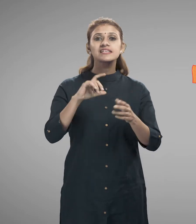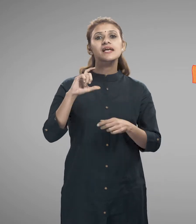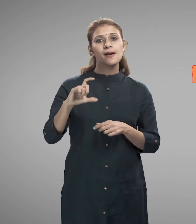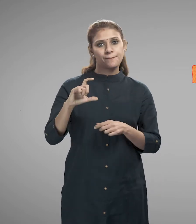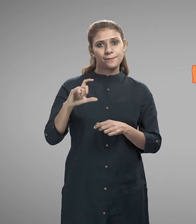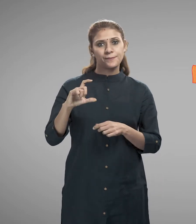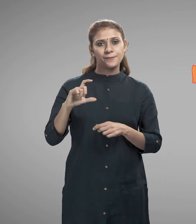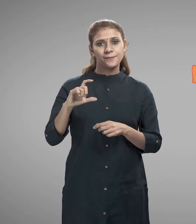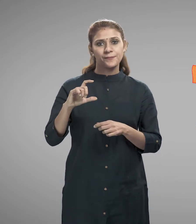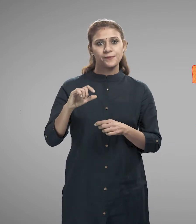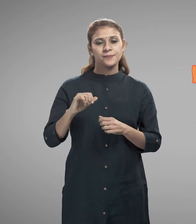मेंस्ट्रुअल कप।